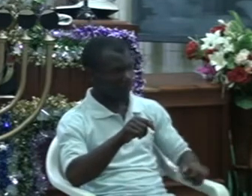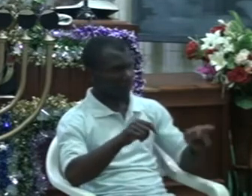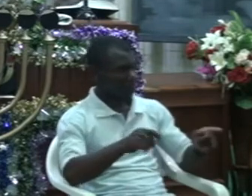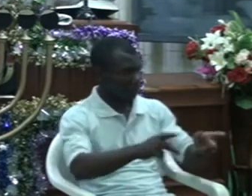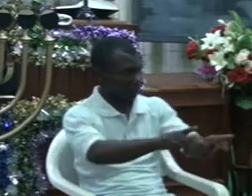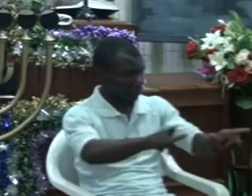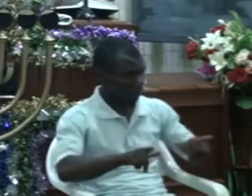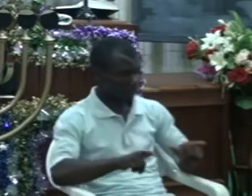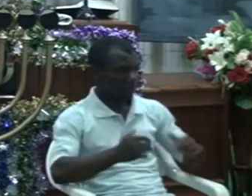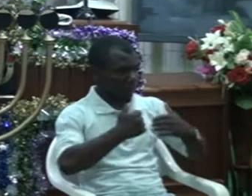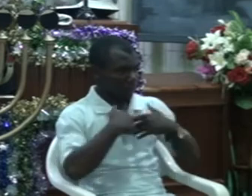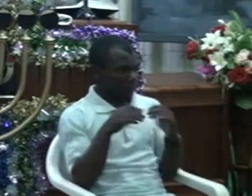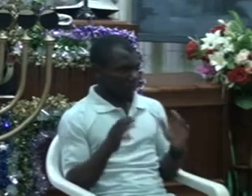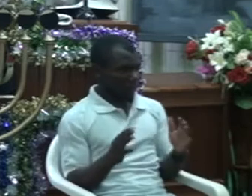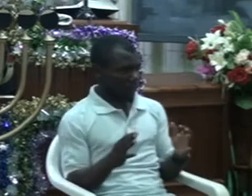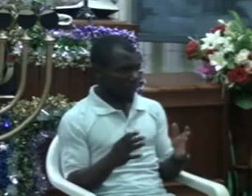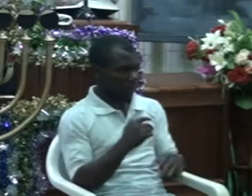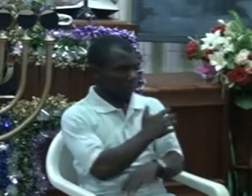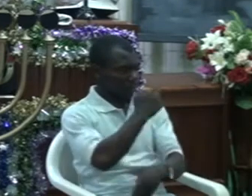cet endroit là-bas avait chancelé